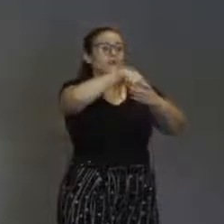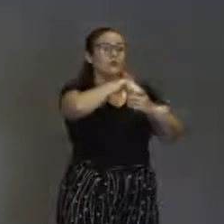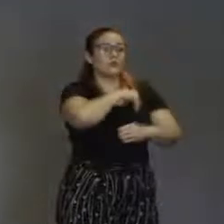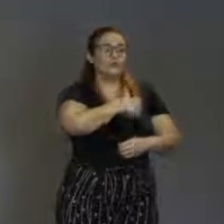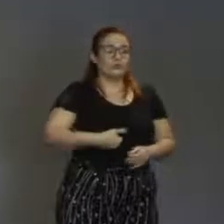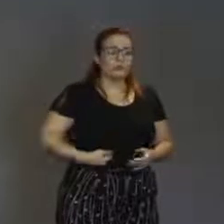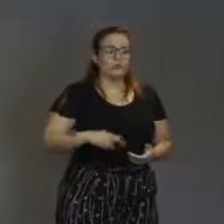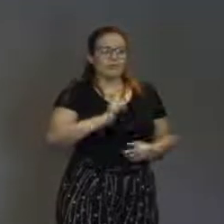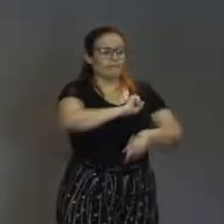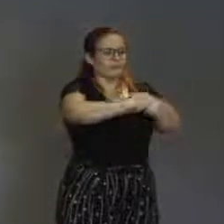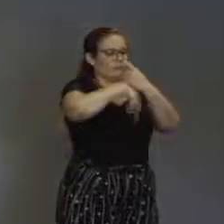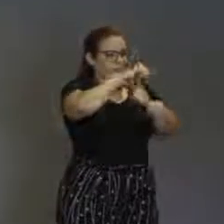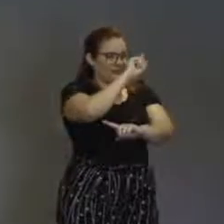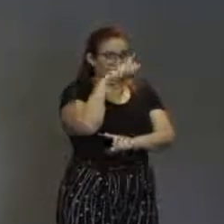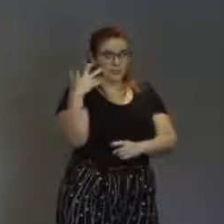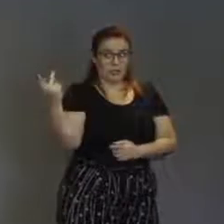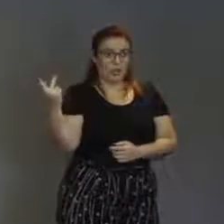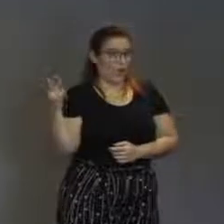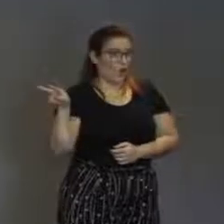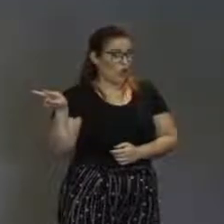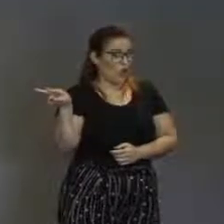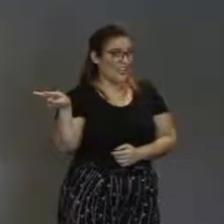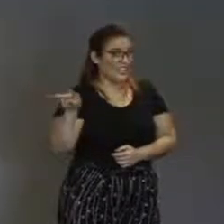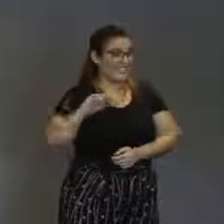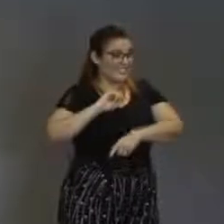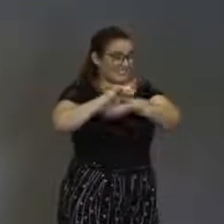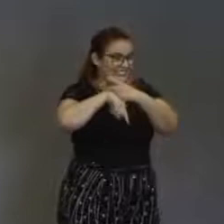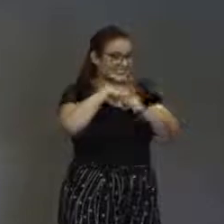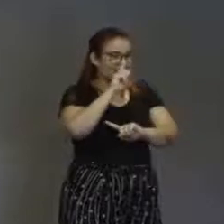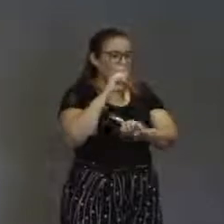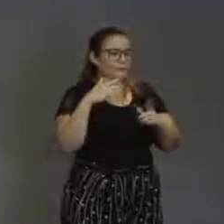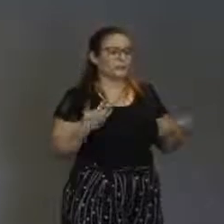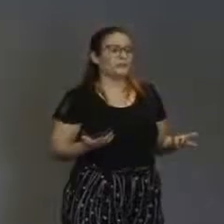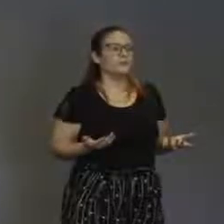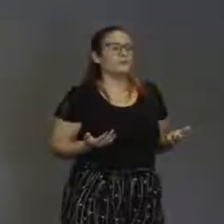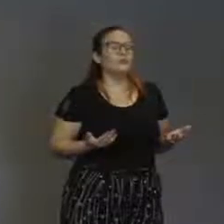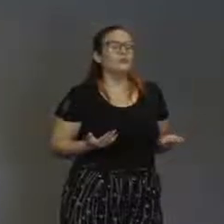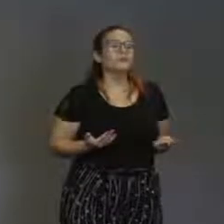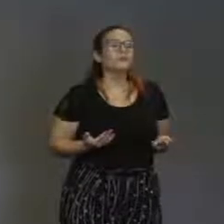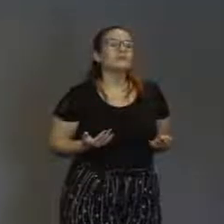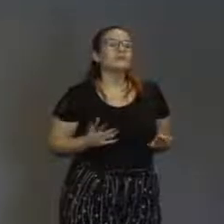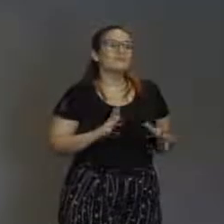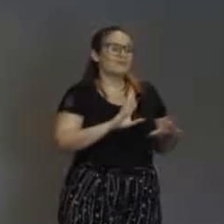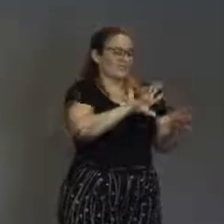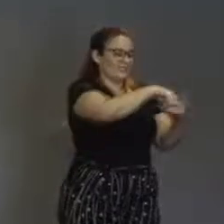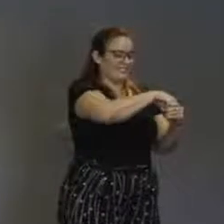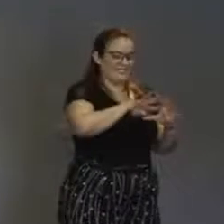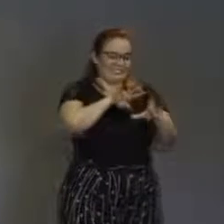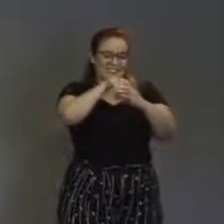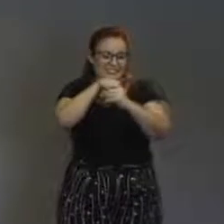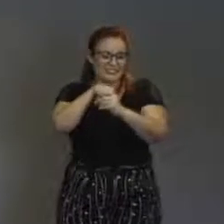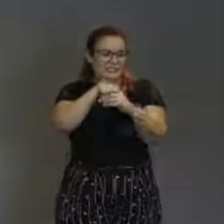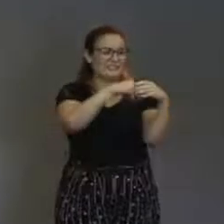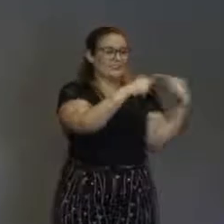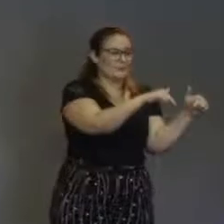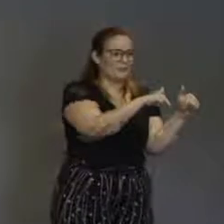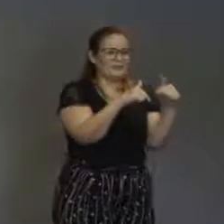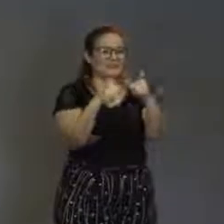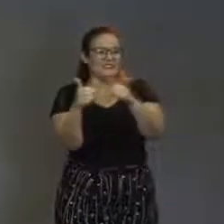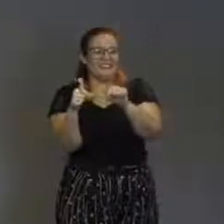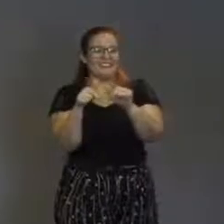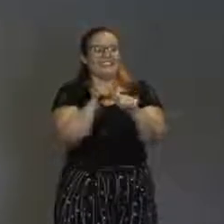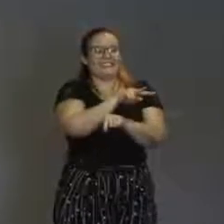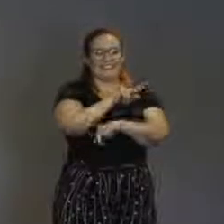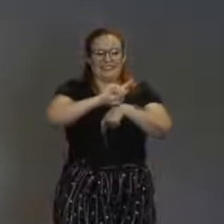estamos com 2 inovadoras dentro, né, do seu lugar de restrição, de reserva,